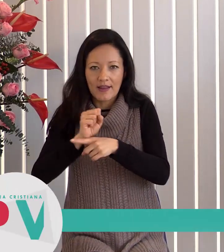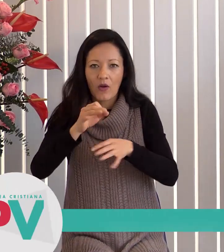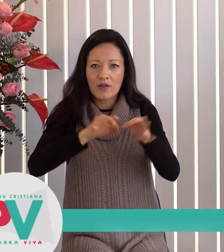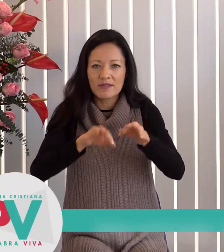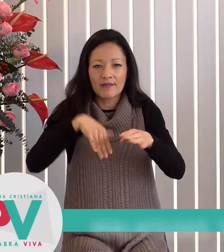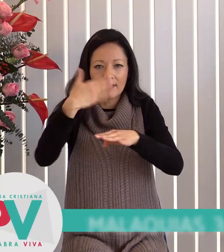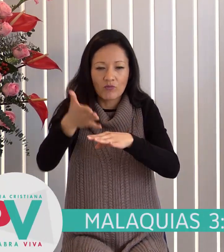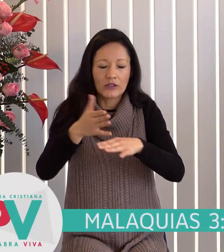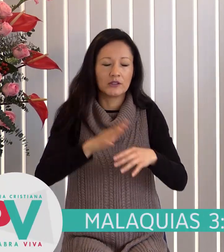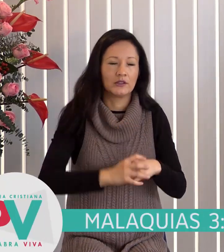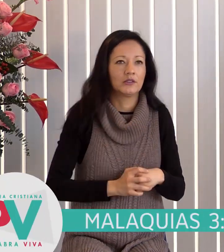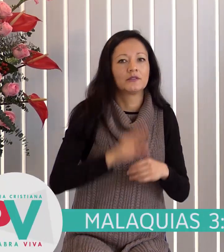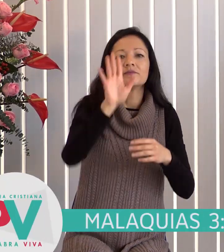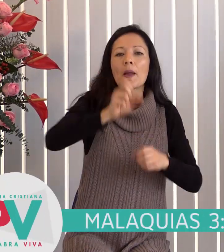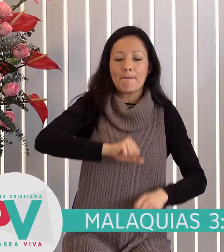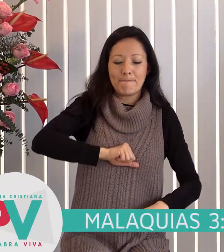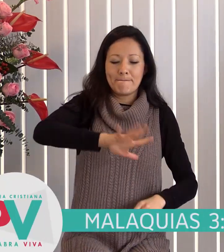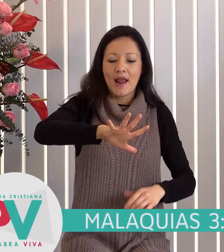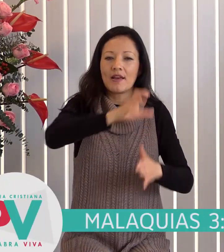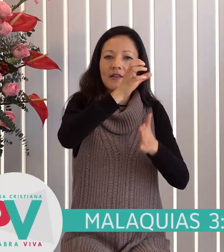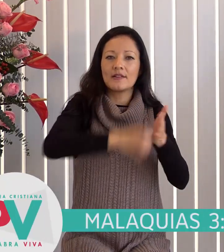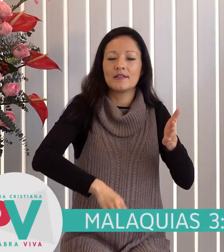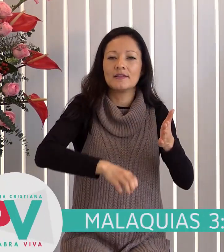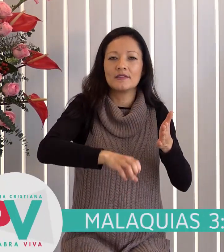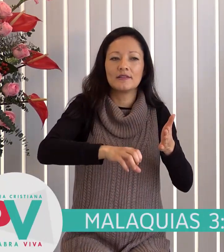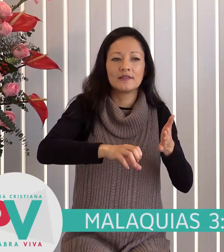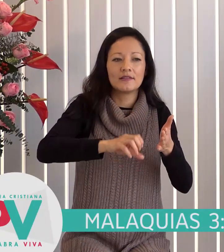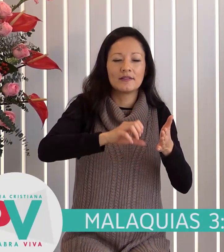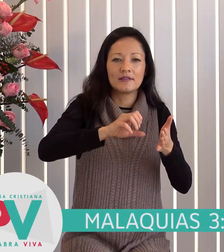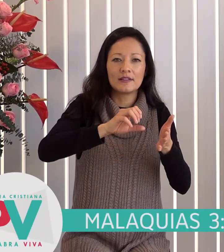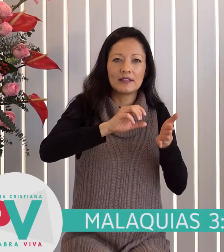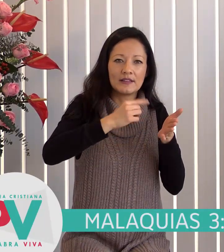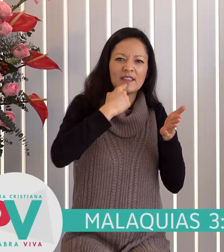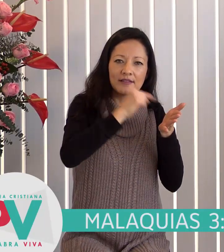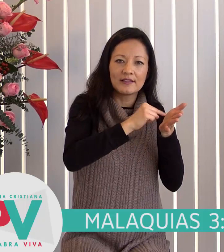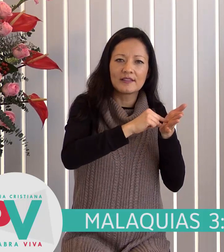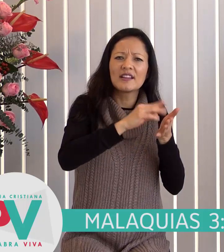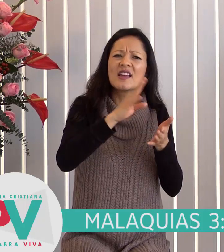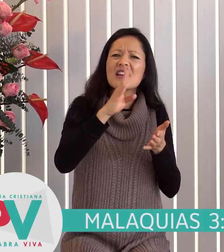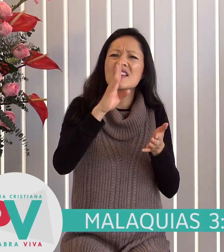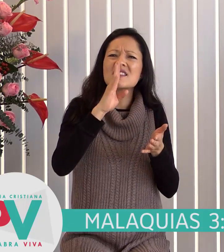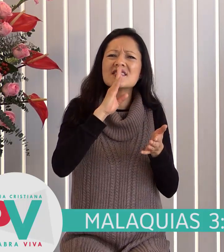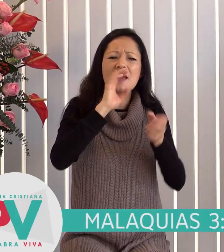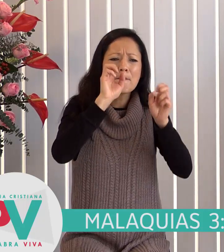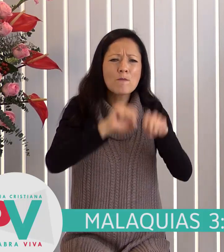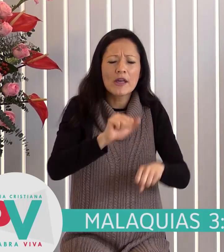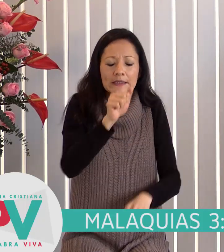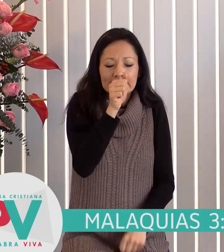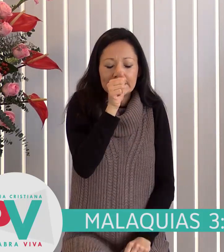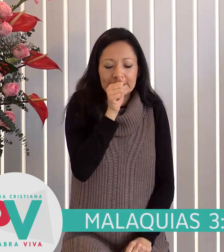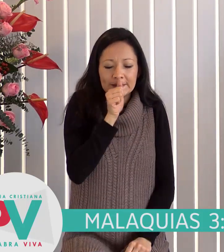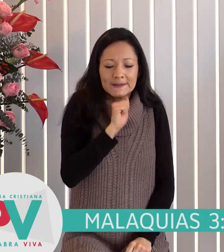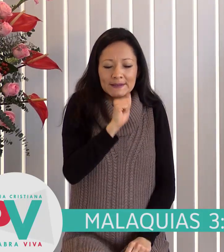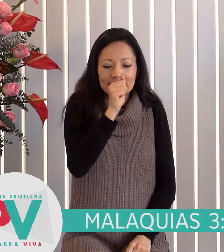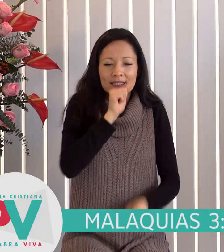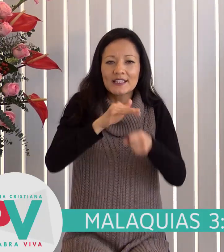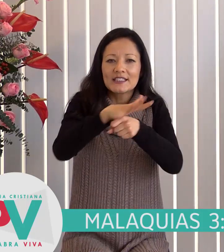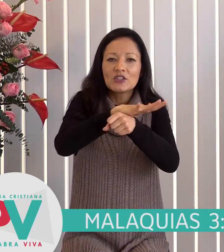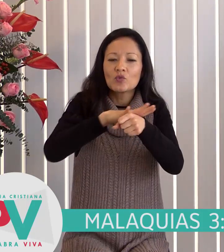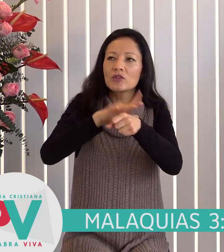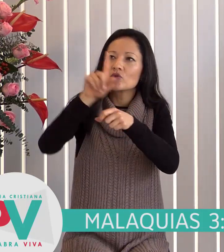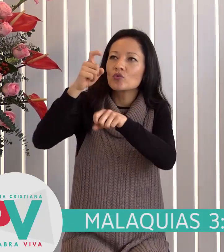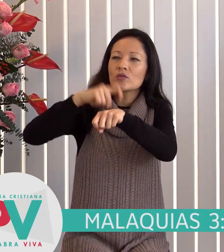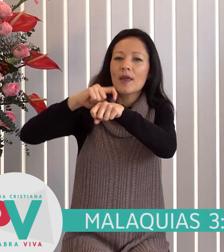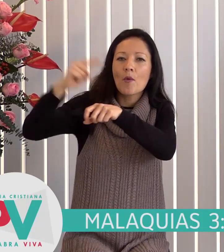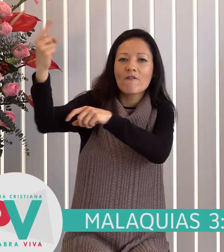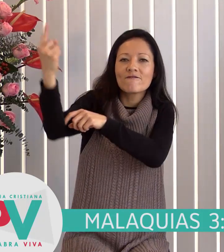Malaquías capítulo 3, versículos 2 o 3, dice, ¿quién podrá soportar el tiempo de su venida? Aquí está hablando de la venida del Mesías.